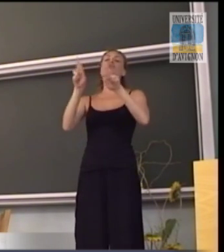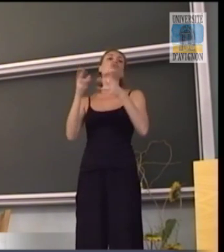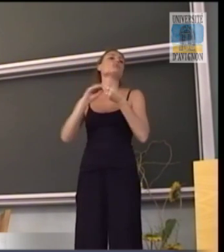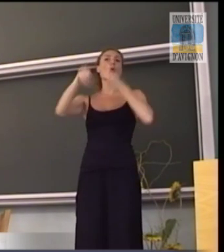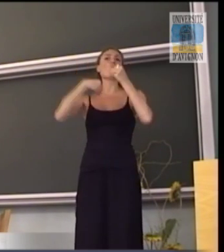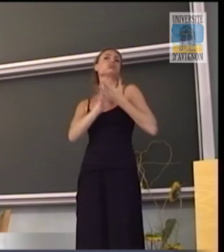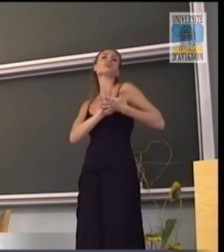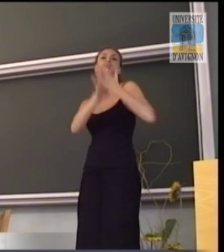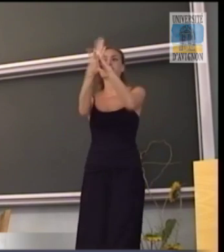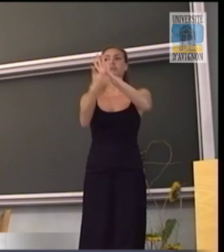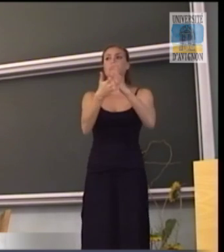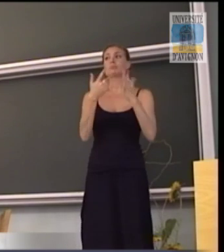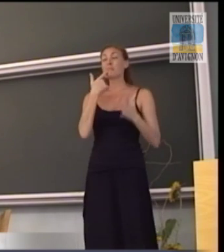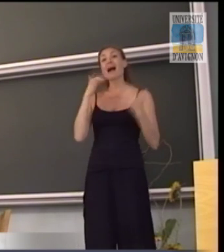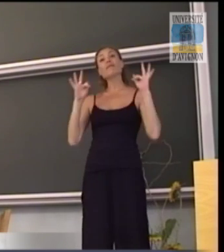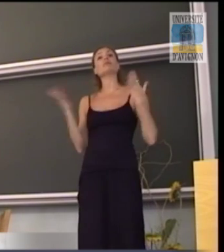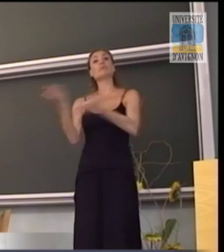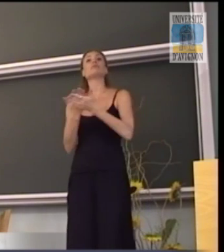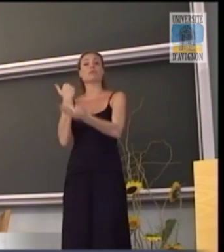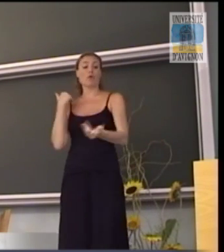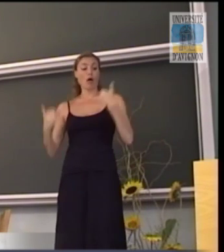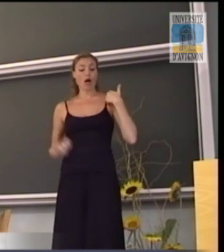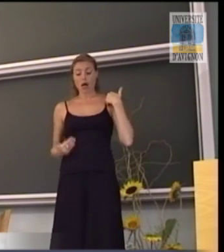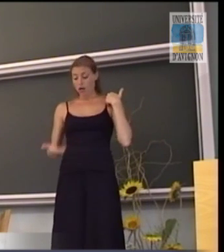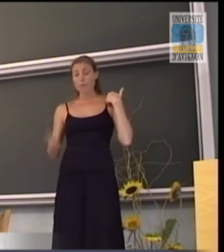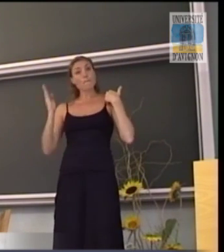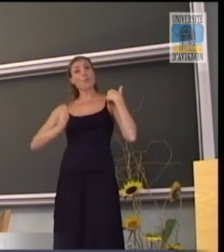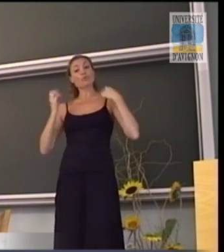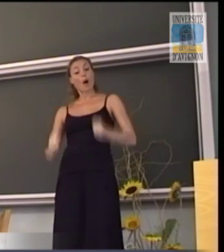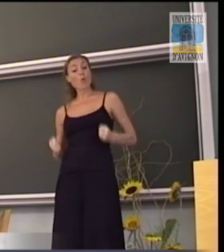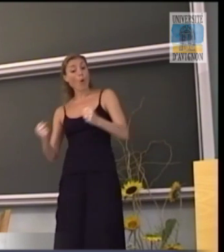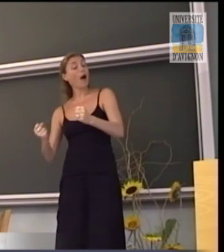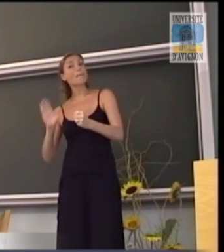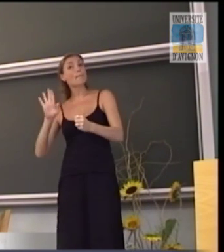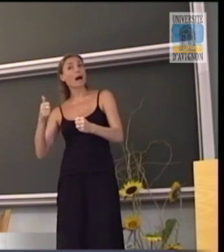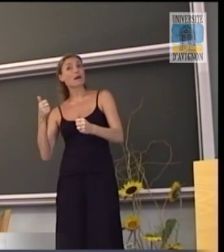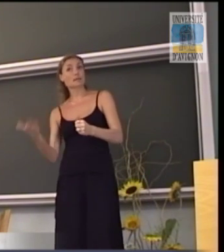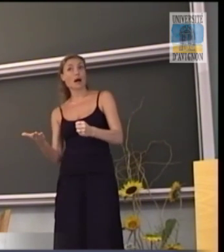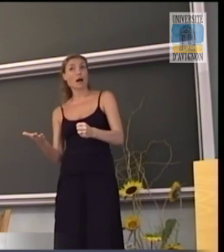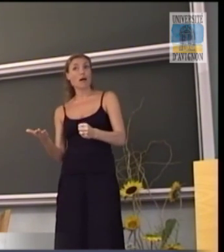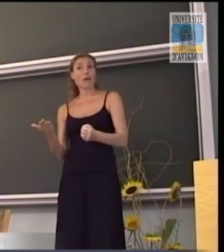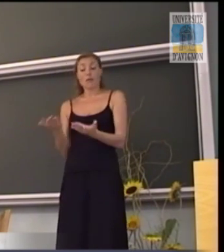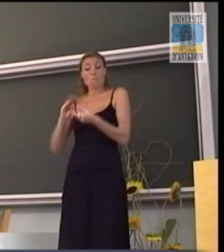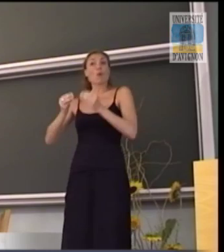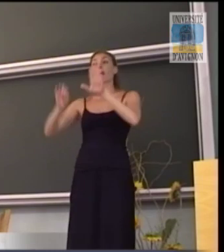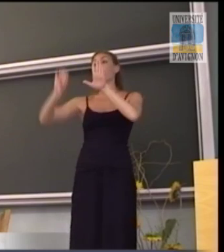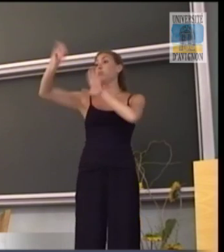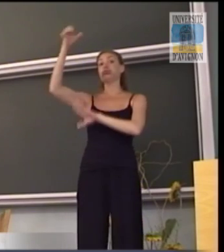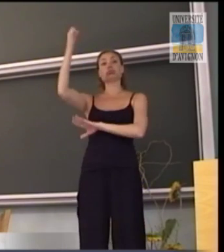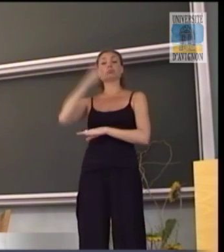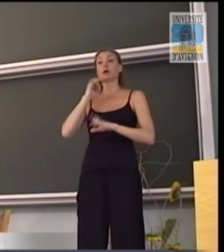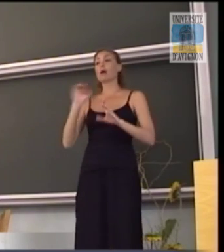c'est qu'il n'est pas question de courage. Il est question de non-accessibilité. Il est question